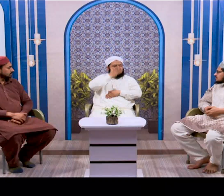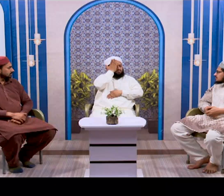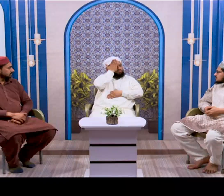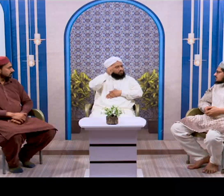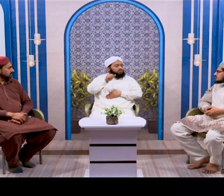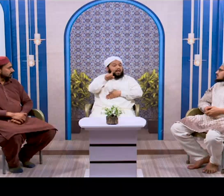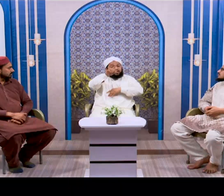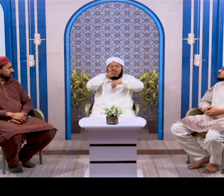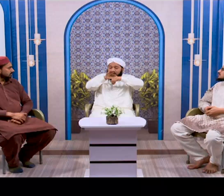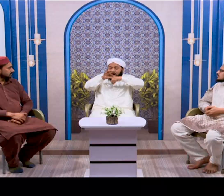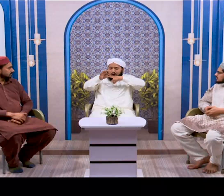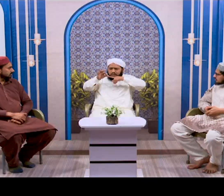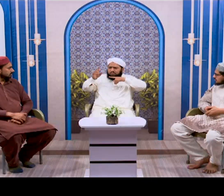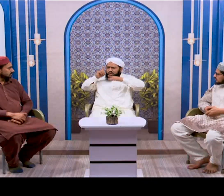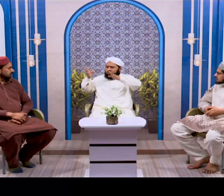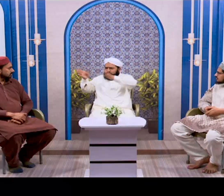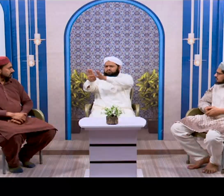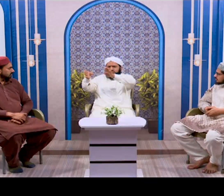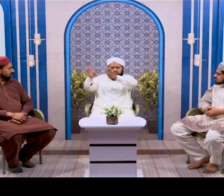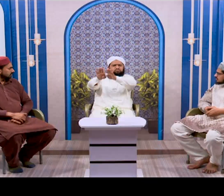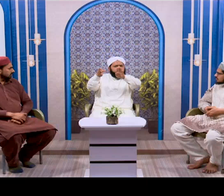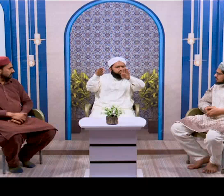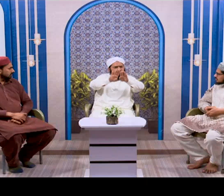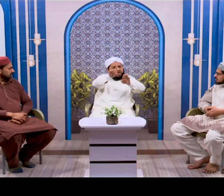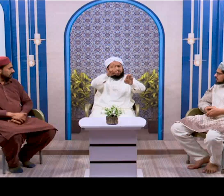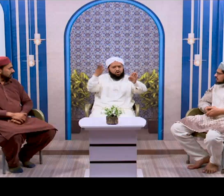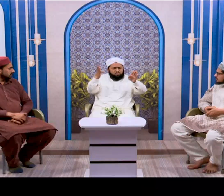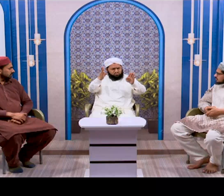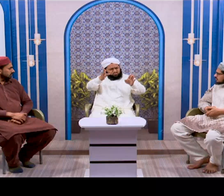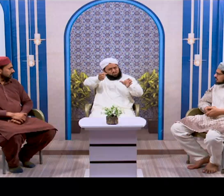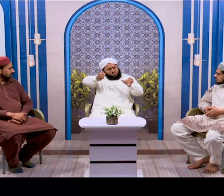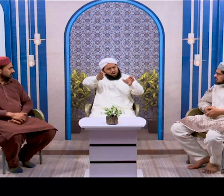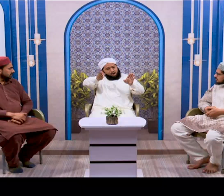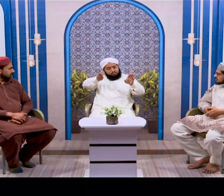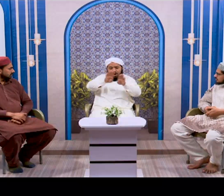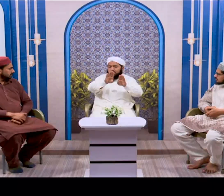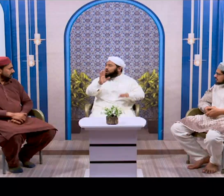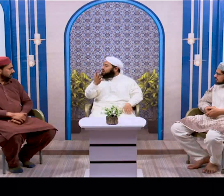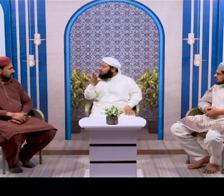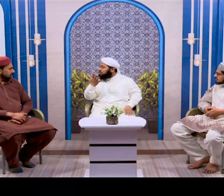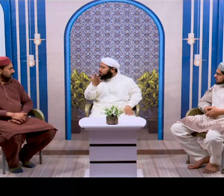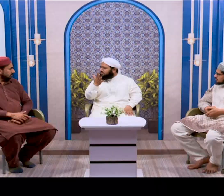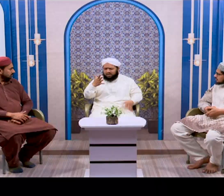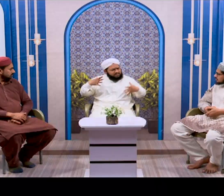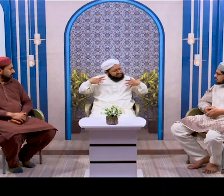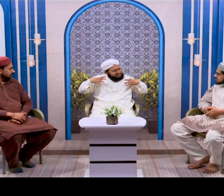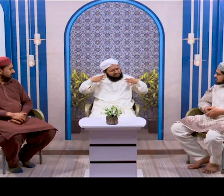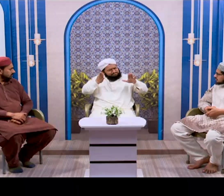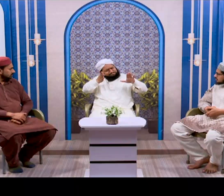میں دروازے بند کر رہا تھا، ایک دروازہ پورا زور لگانے کے باوجود بھی نہ جانے کیوں بند ہی نہیں ہو رہا تھا۔